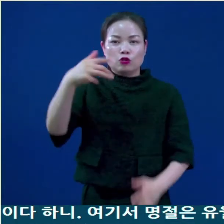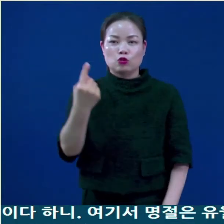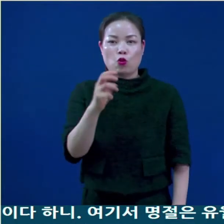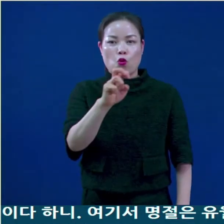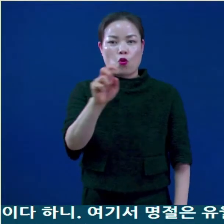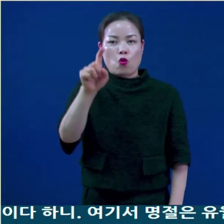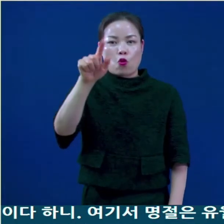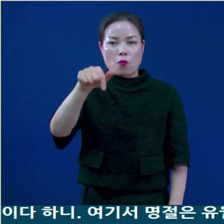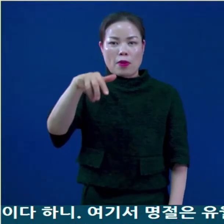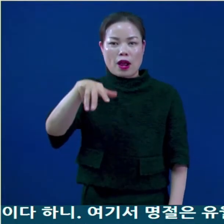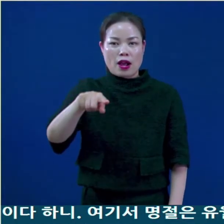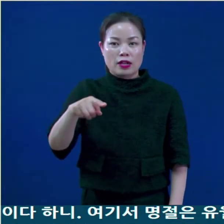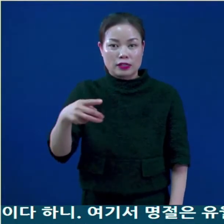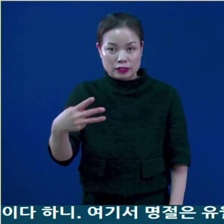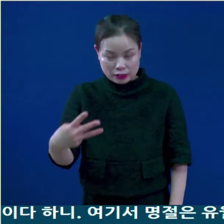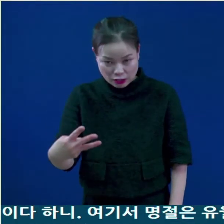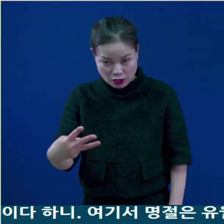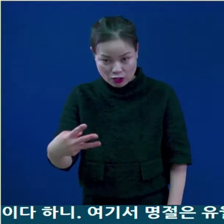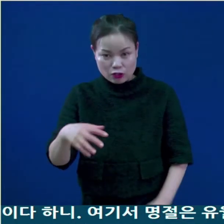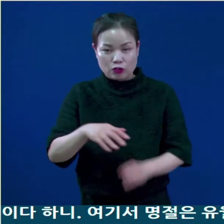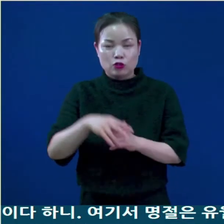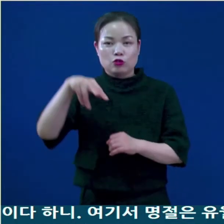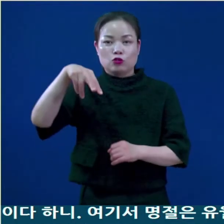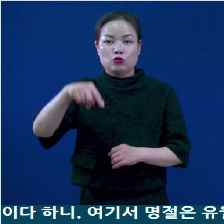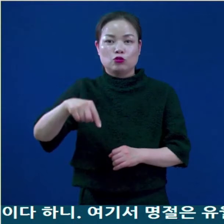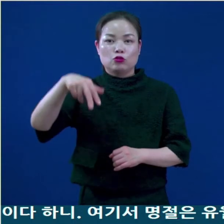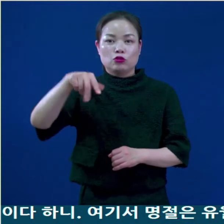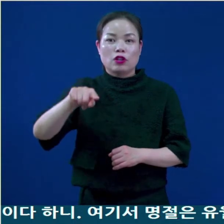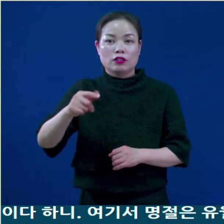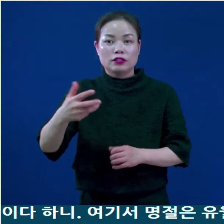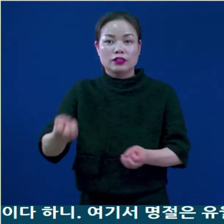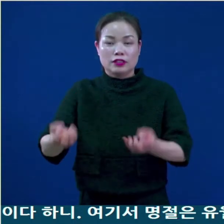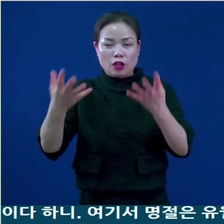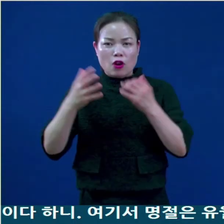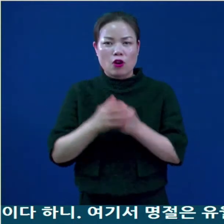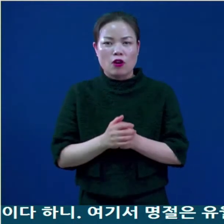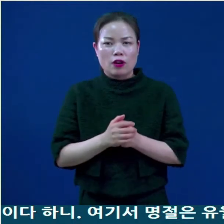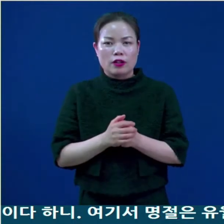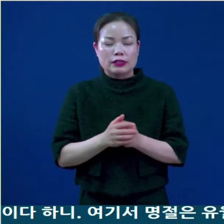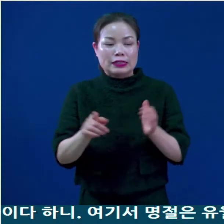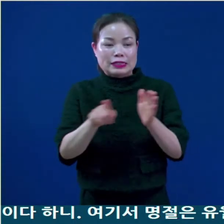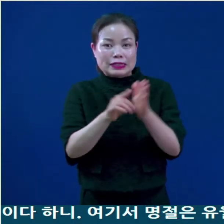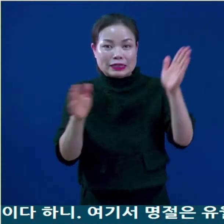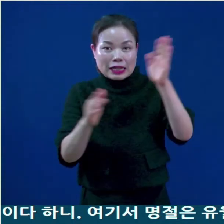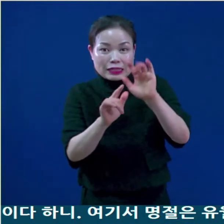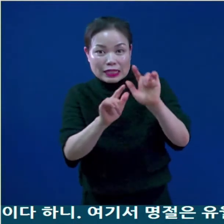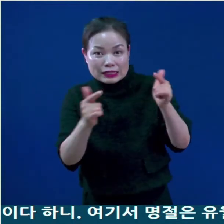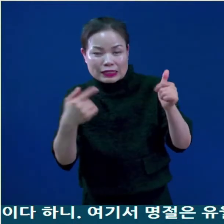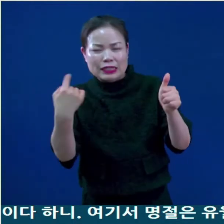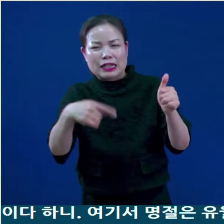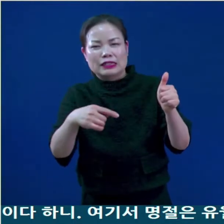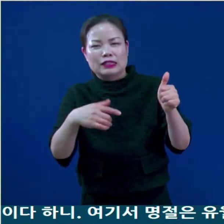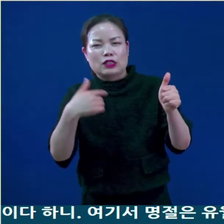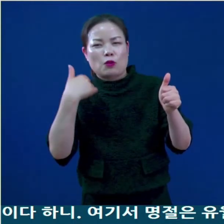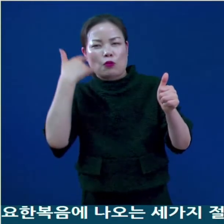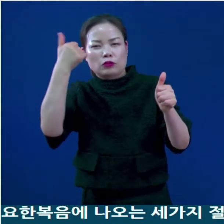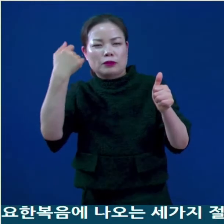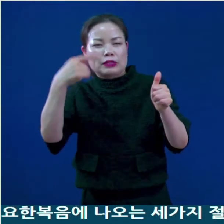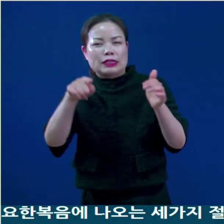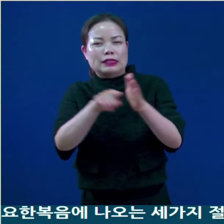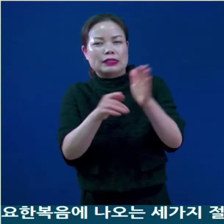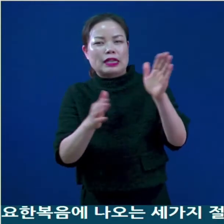수련회 갔습니다. 근데 제가 이제 처음에 신학생들을 가르칠 때 제가 가르쳤던